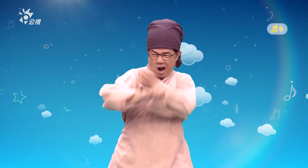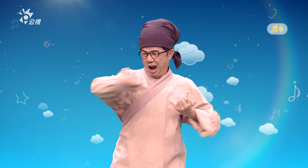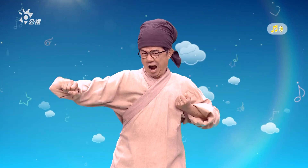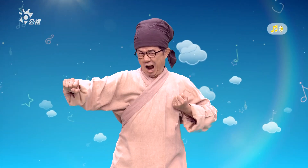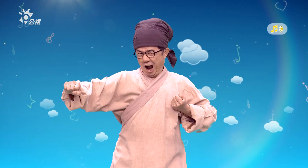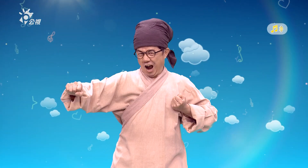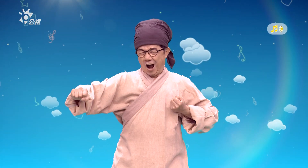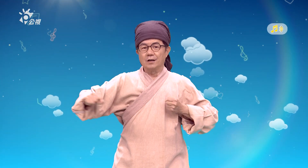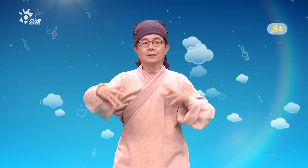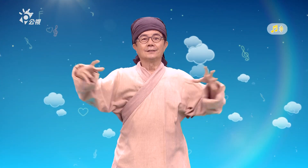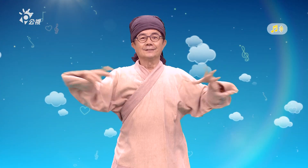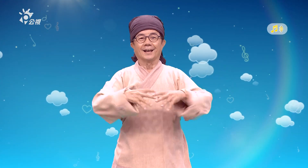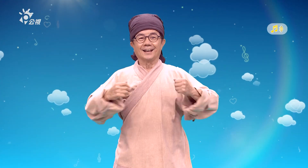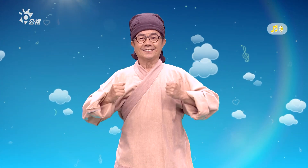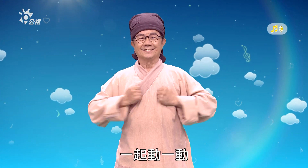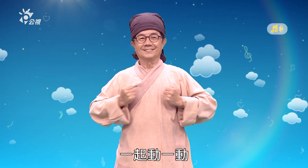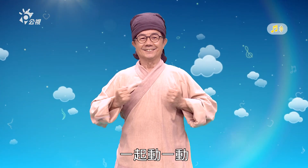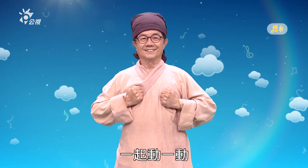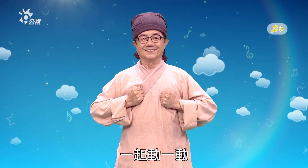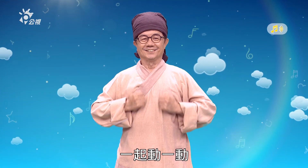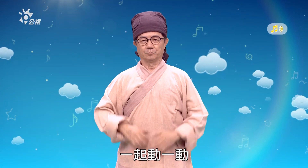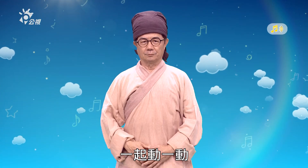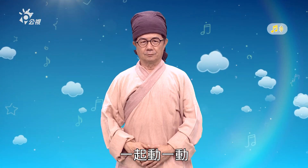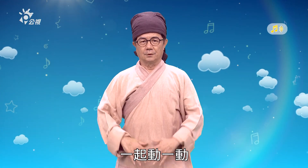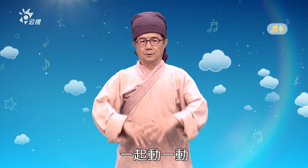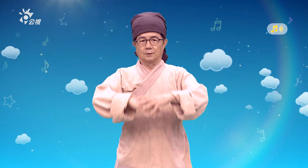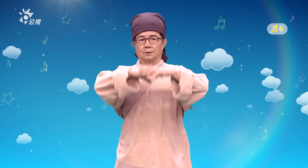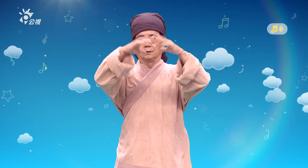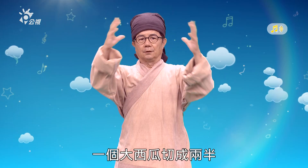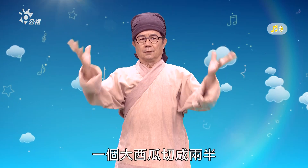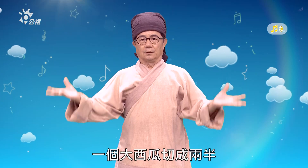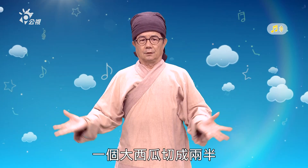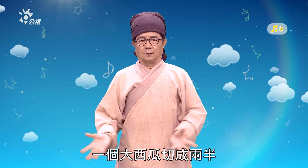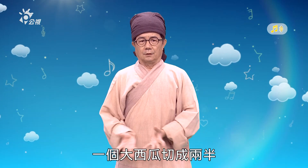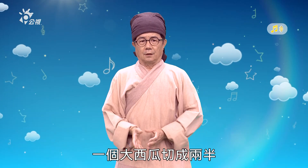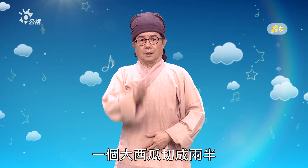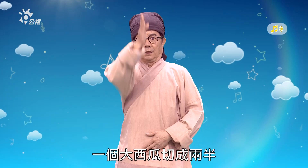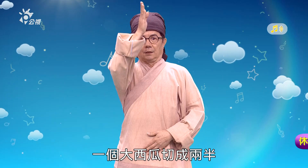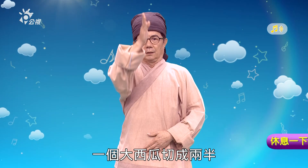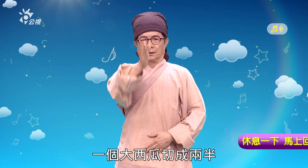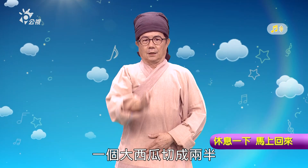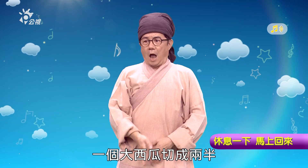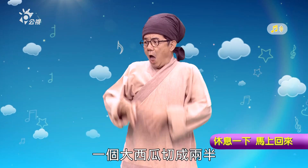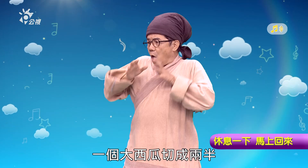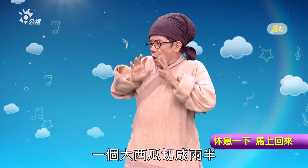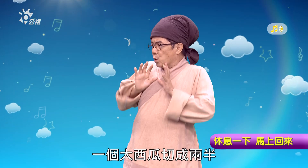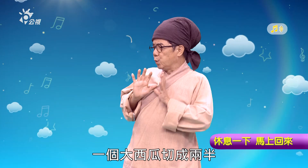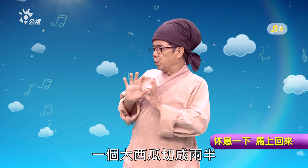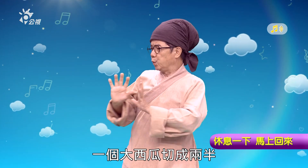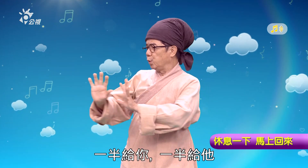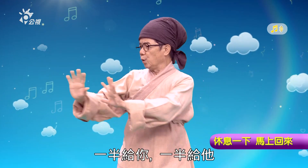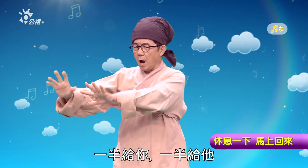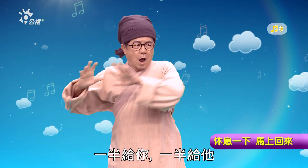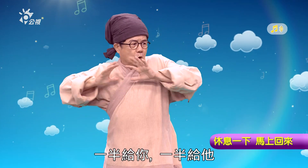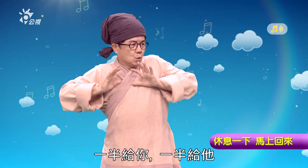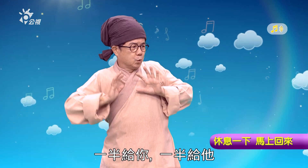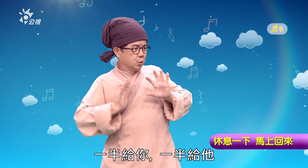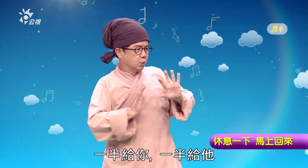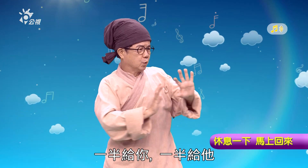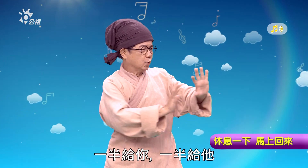嘿，哇！来，一起动一动啊！一个大西瓜切成两半，一半给你，一半给